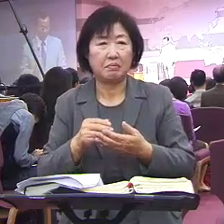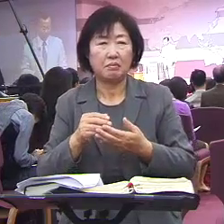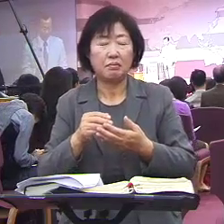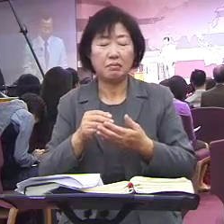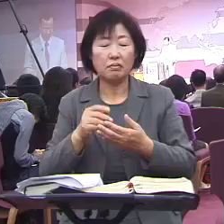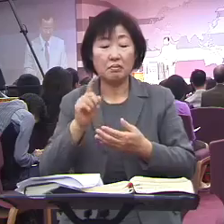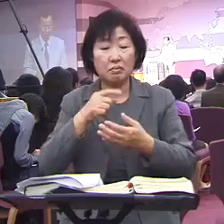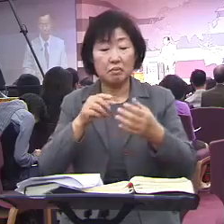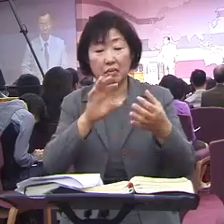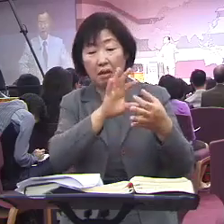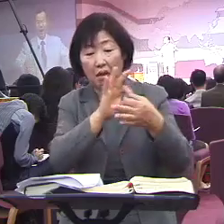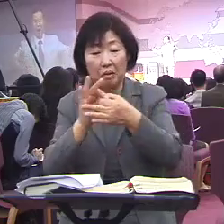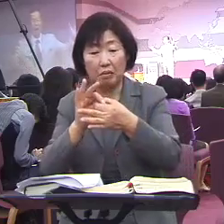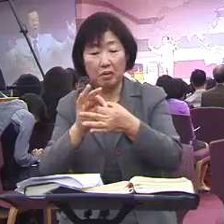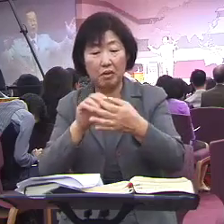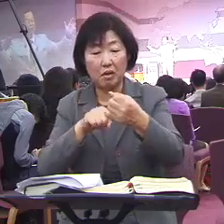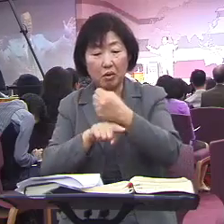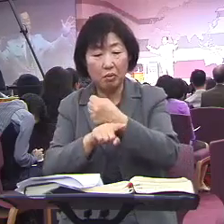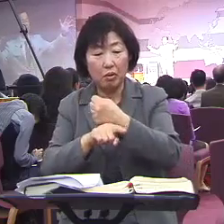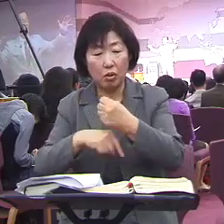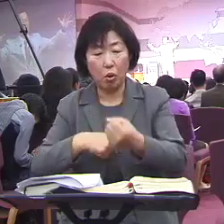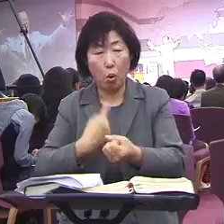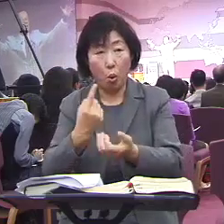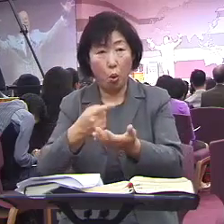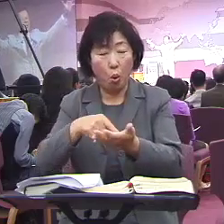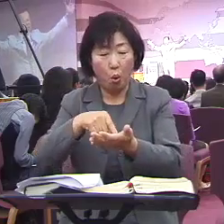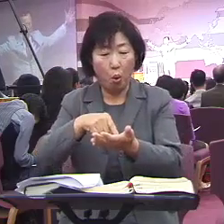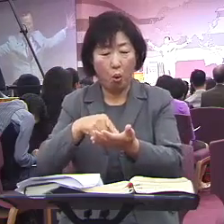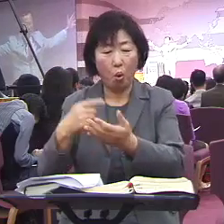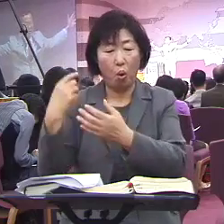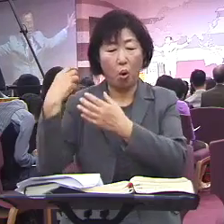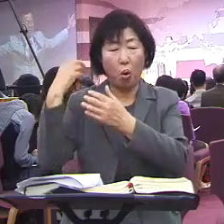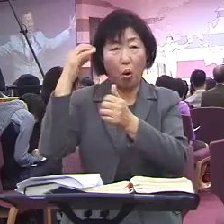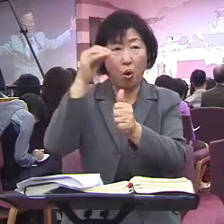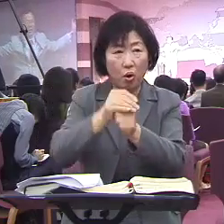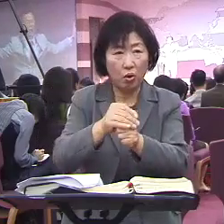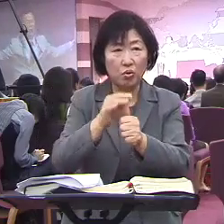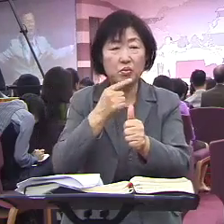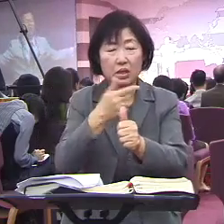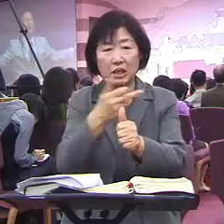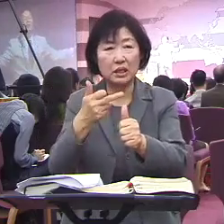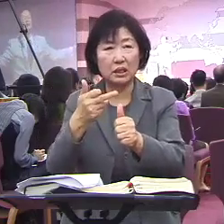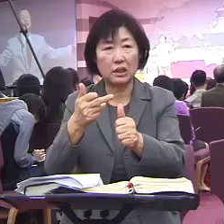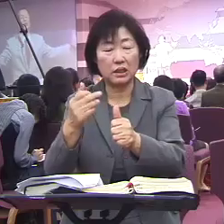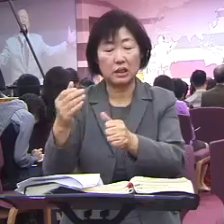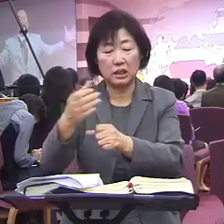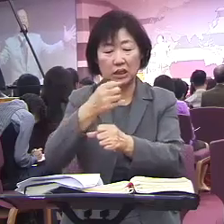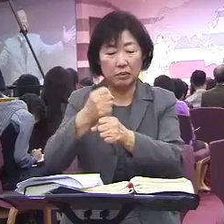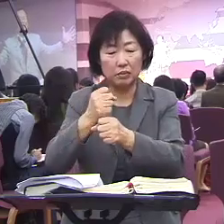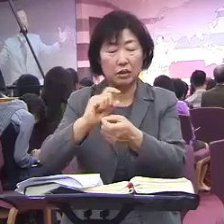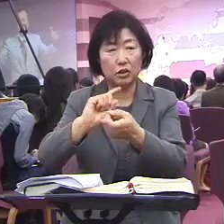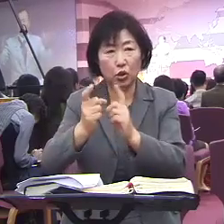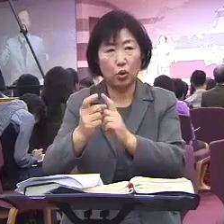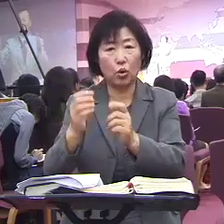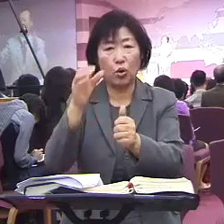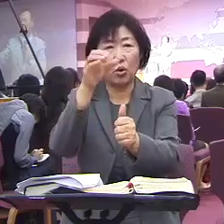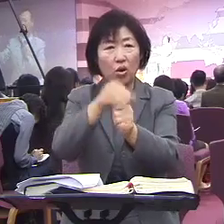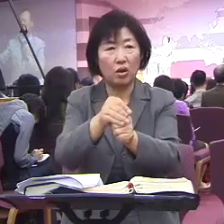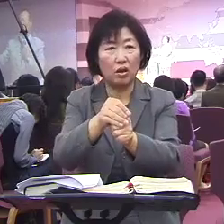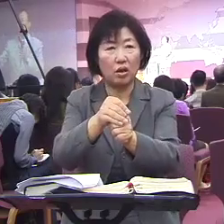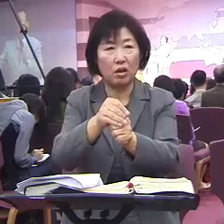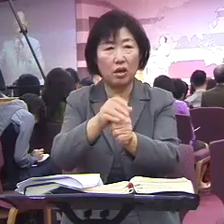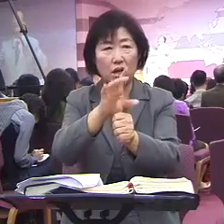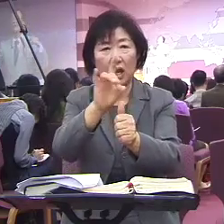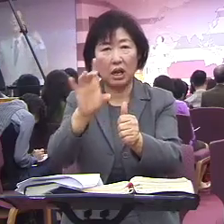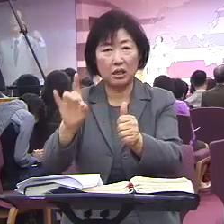의미가 있냐면 이겁니다. 너희가 홀로 지울 수 없는 큰 짐을 서로 지워주는 것이